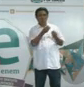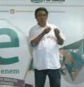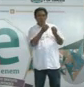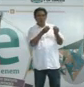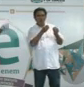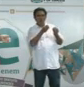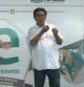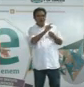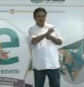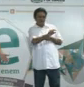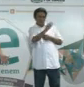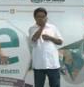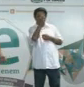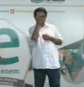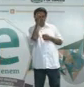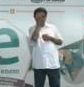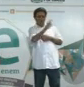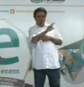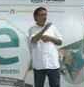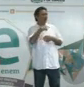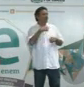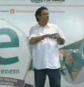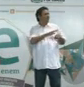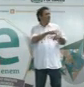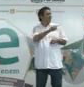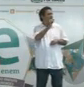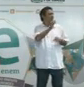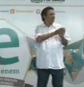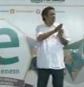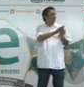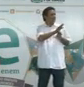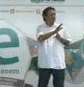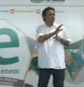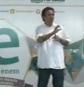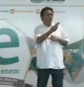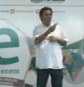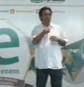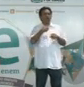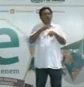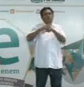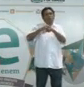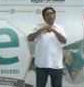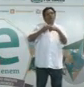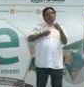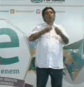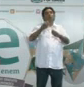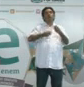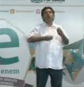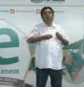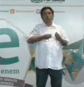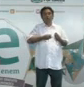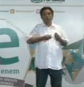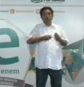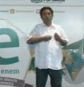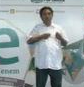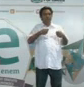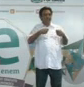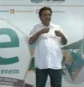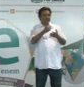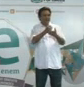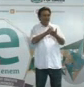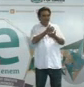como uma escolha pessoal, uma orientação ou uma patologia? Entre na visão do